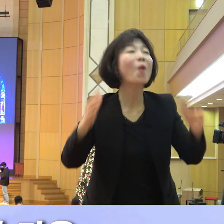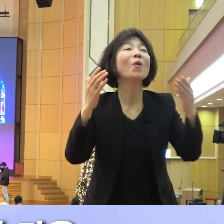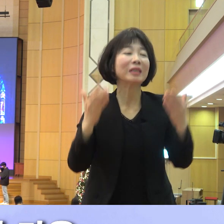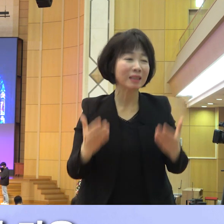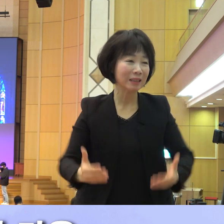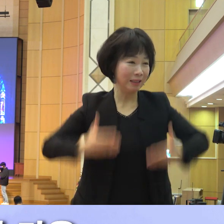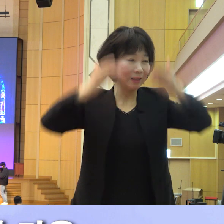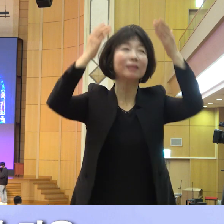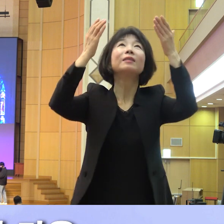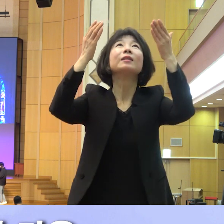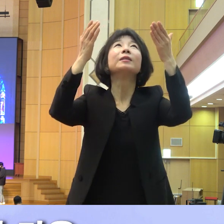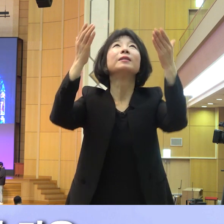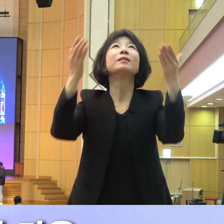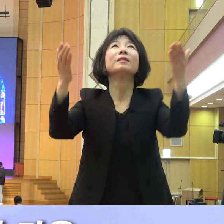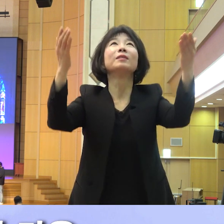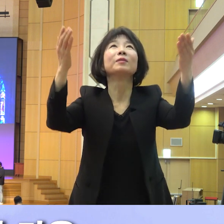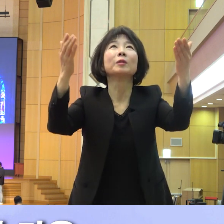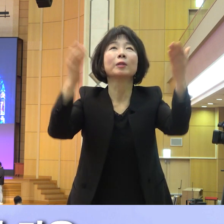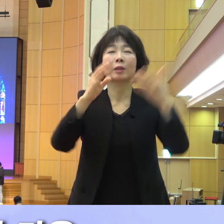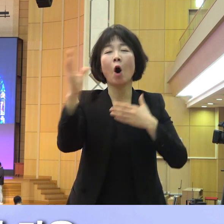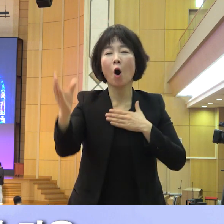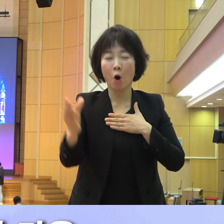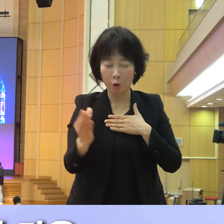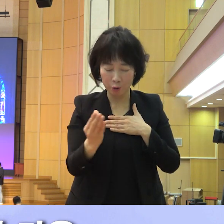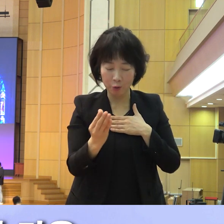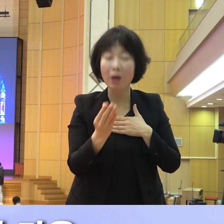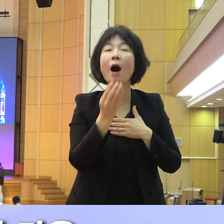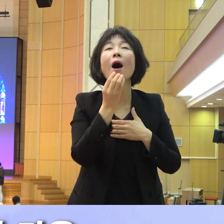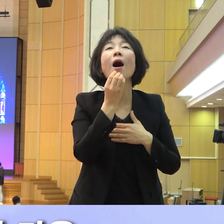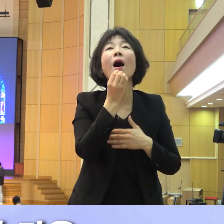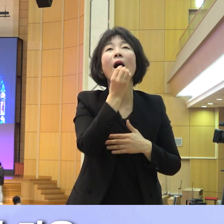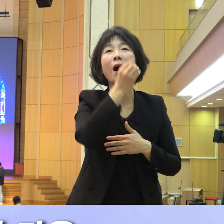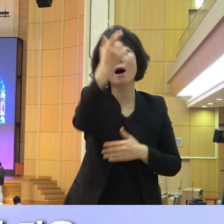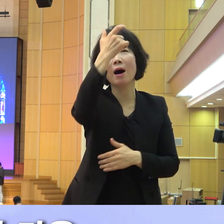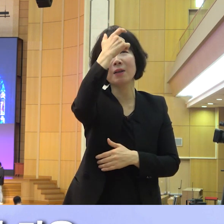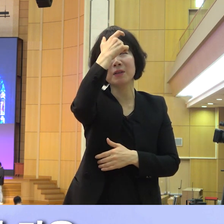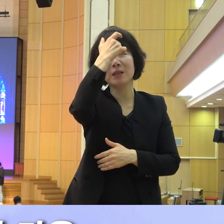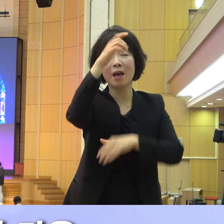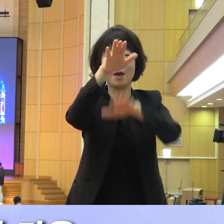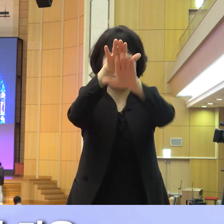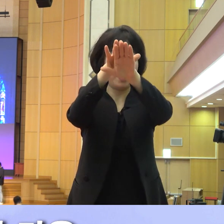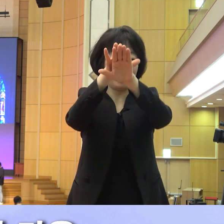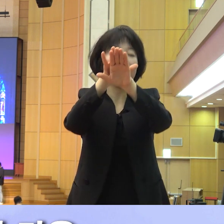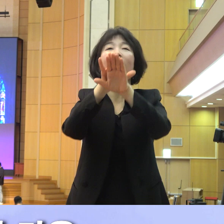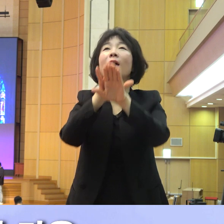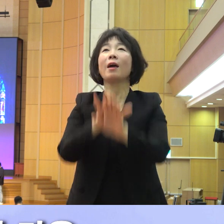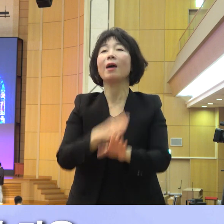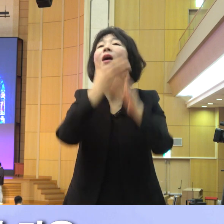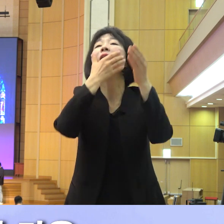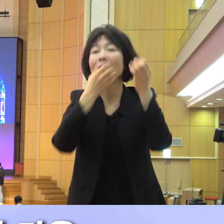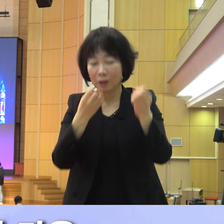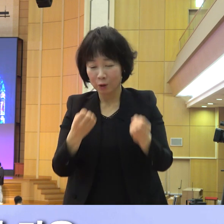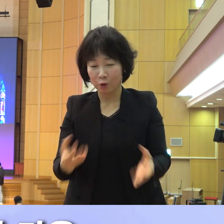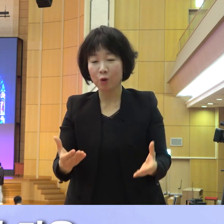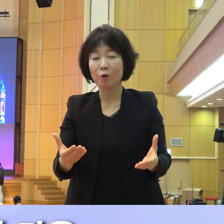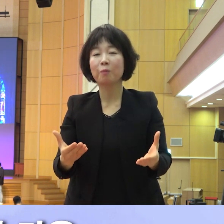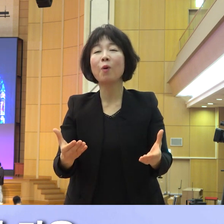행복하리라. 오늘 드리는 거룩한 예배